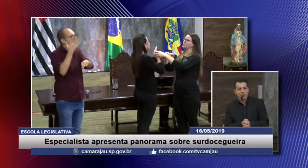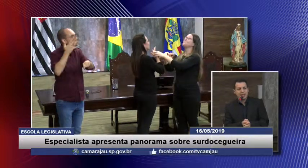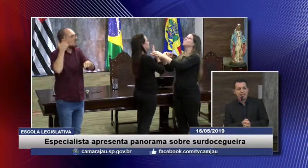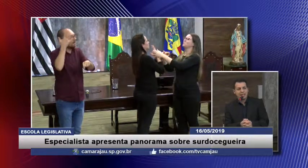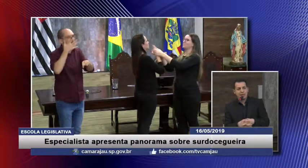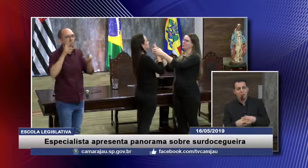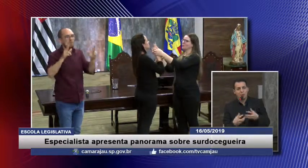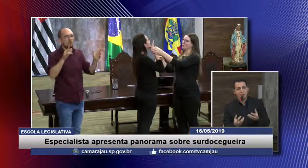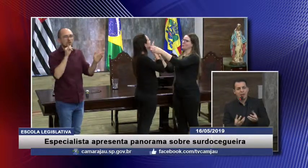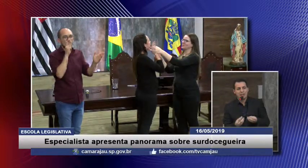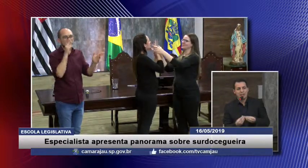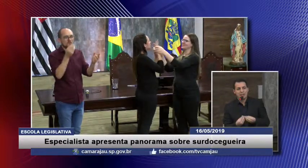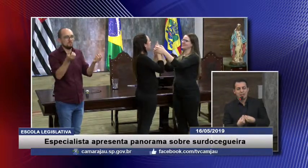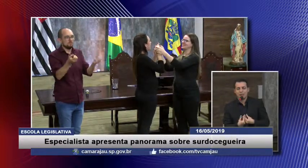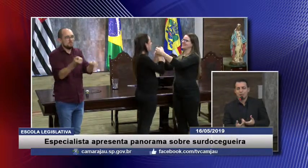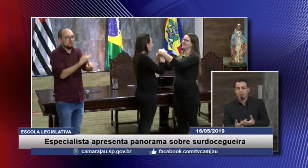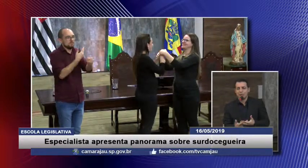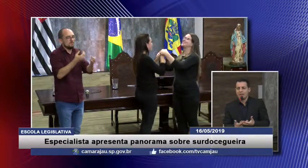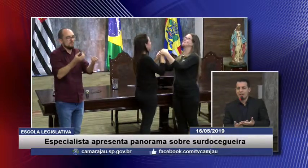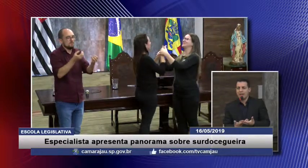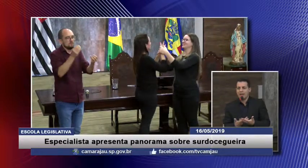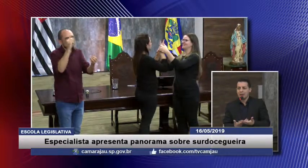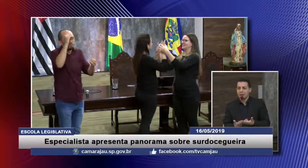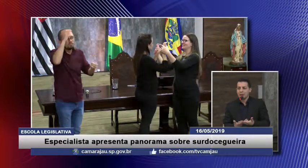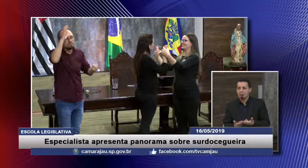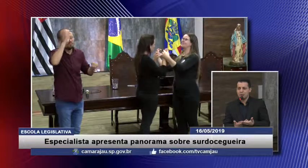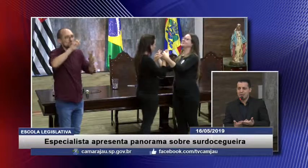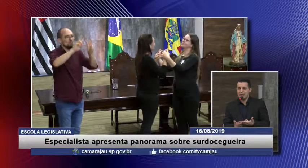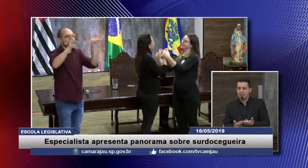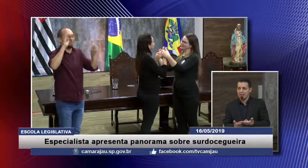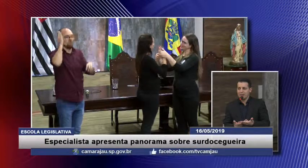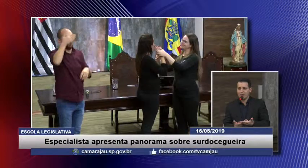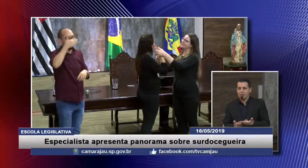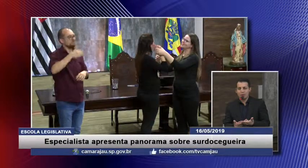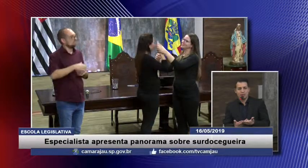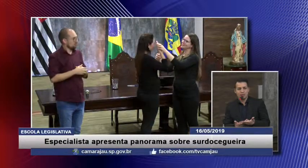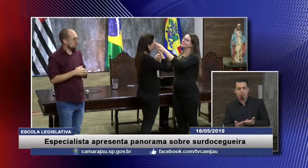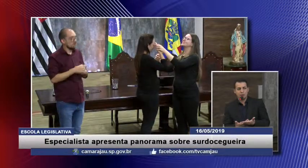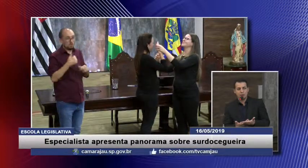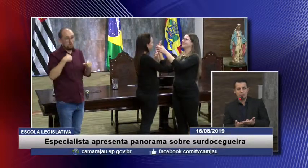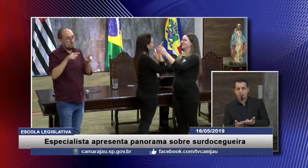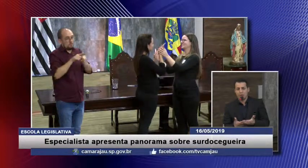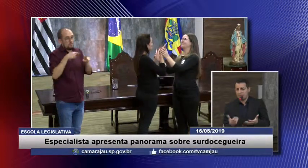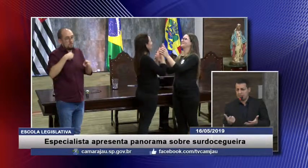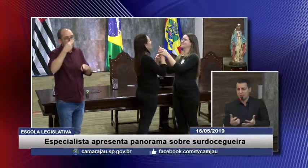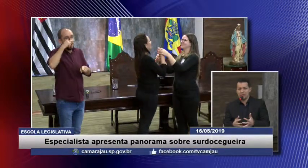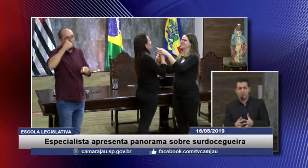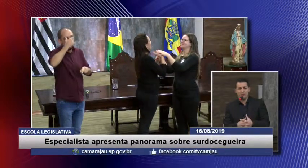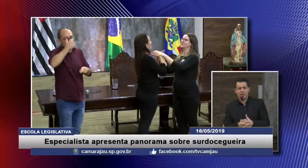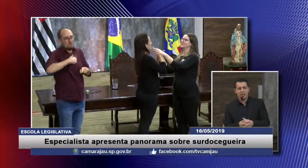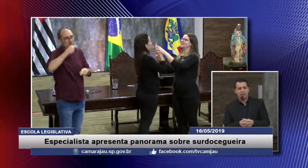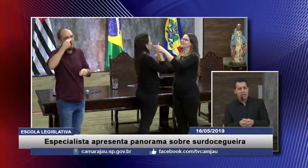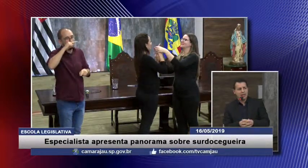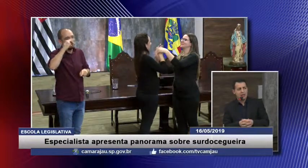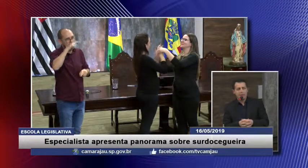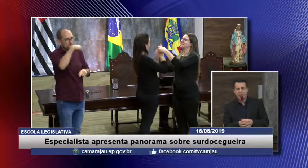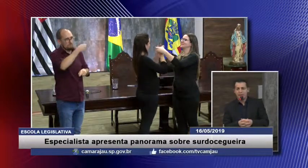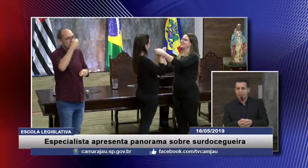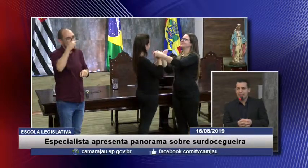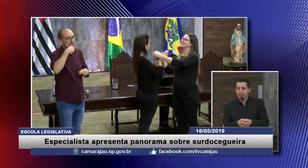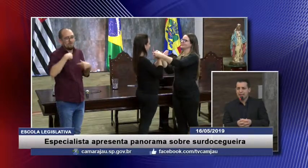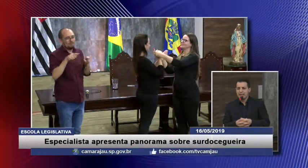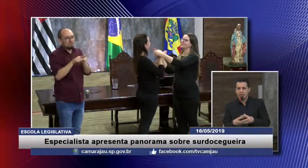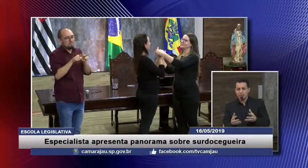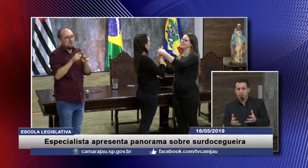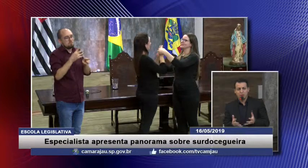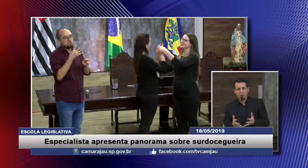como essa, entender um pouco mais sobre esse assunto que é a surdo-cegueira. Assim como eu disse no início, né, o presidente acabou falando, não é um tema